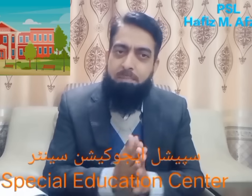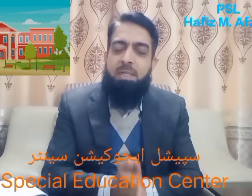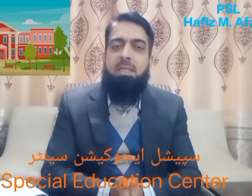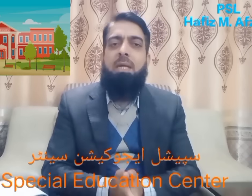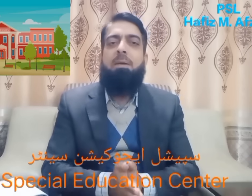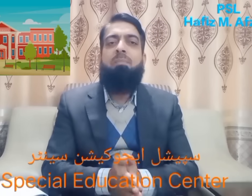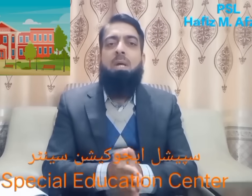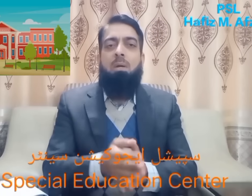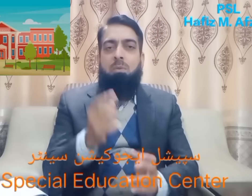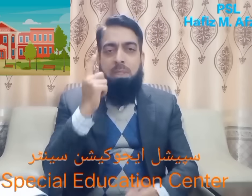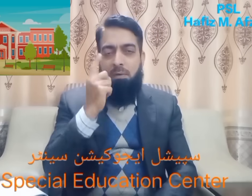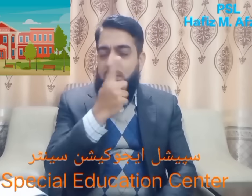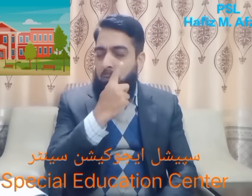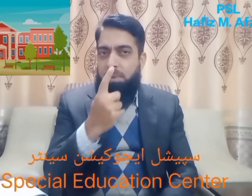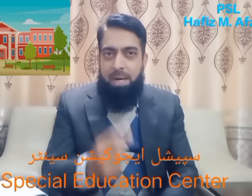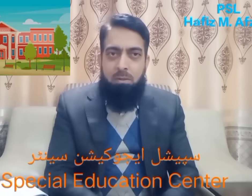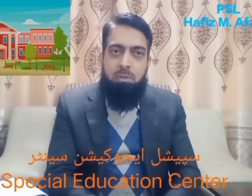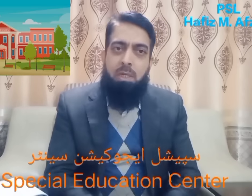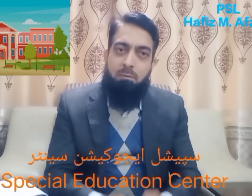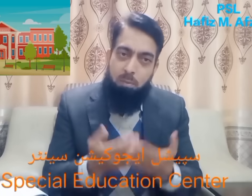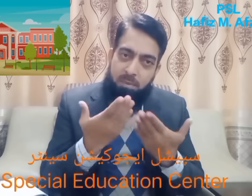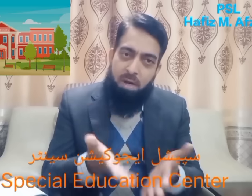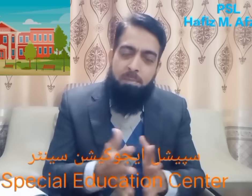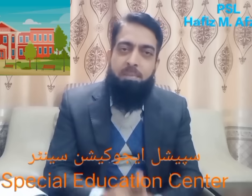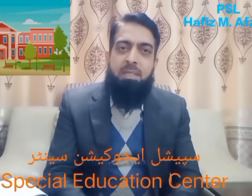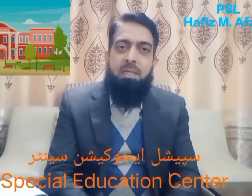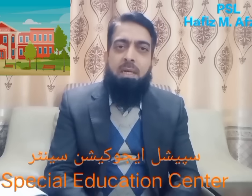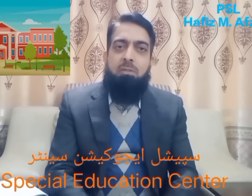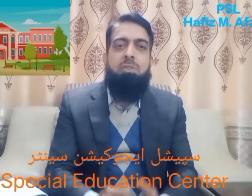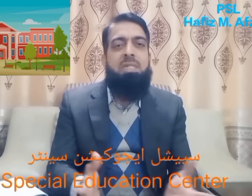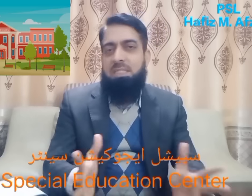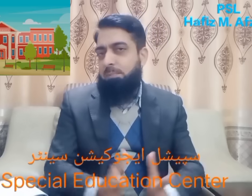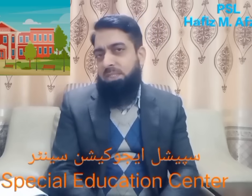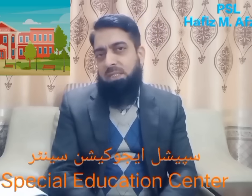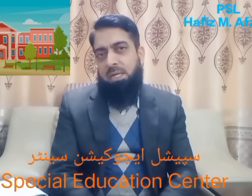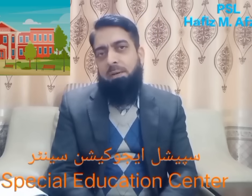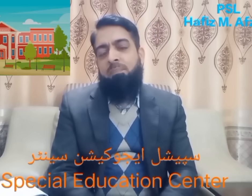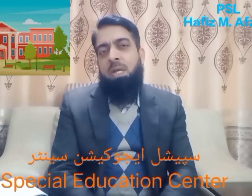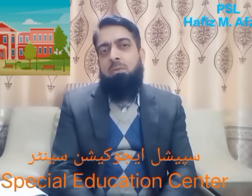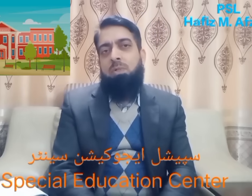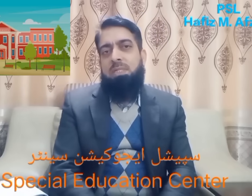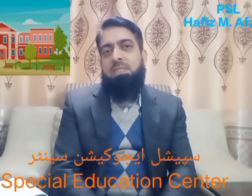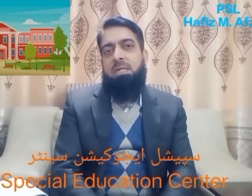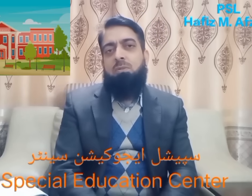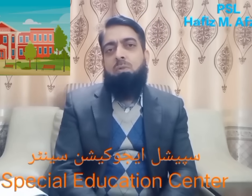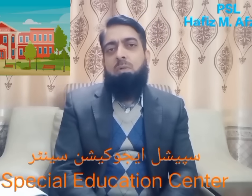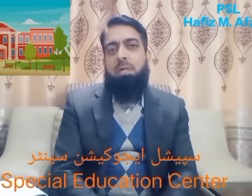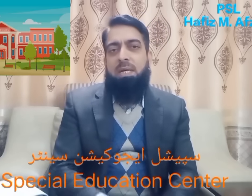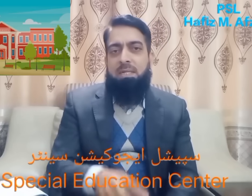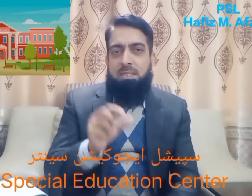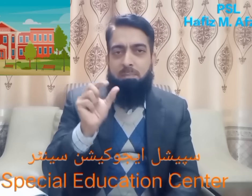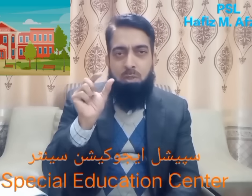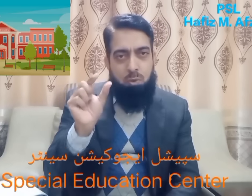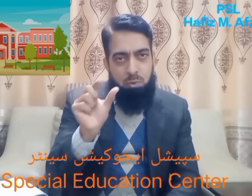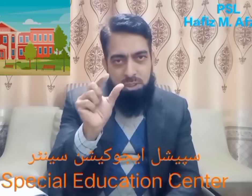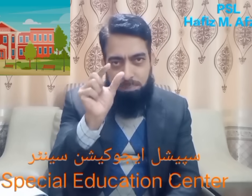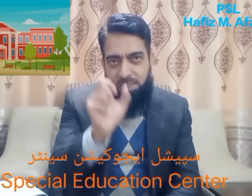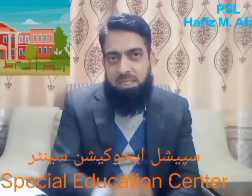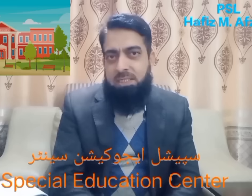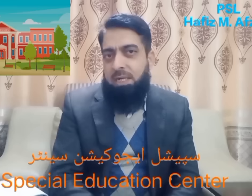पढ़ते हैं, उसके अलावा जो ब्लाइंड होते हैं वो भी वहाँ पे पढ़ते हैं, जो डिस्क्रिप्शन है। तो इसका जो एक मखसूस टिपिकली